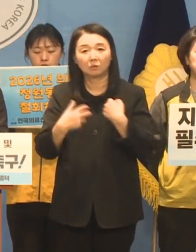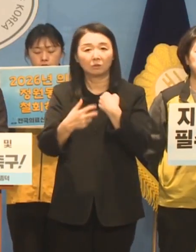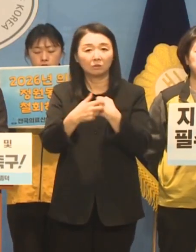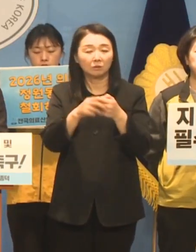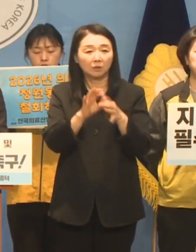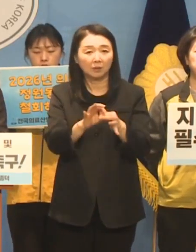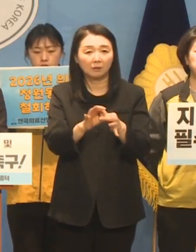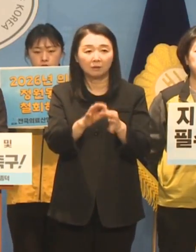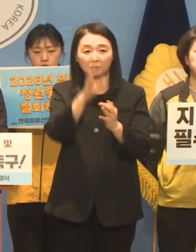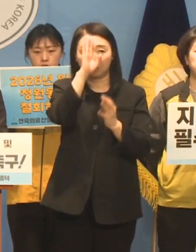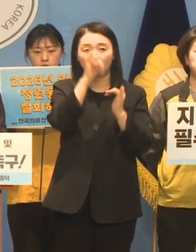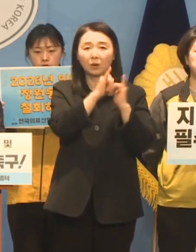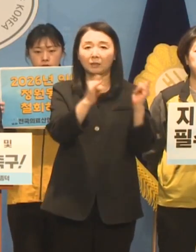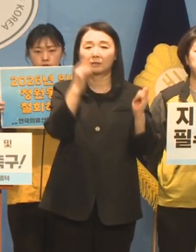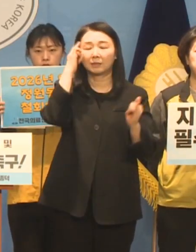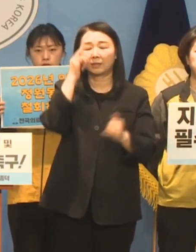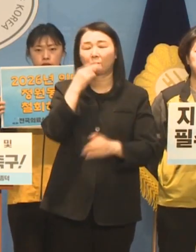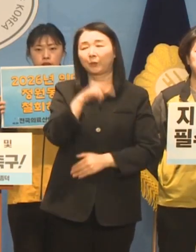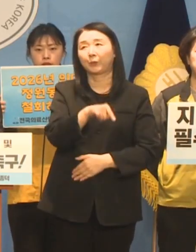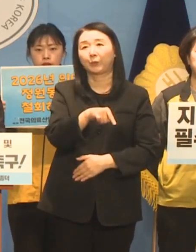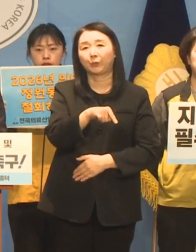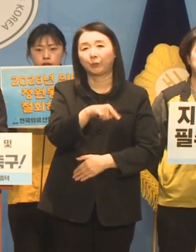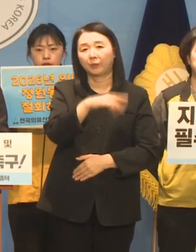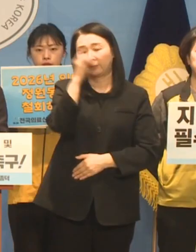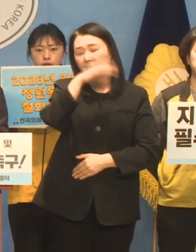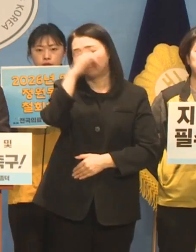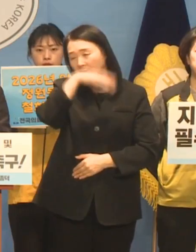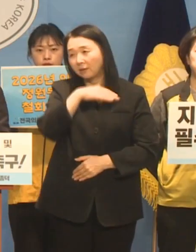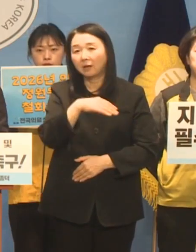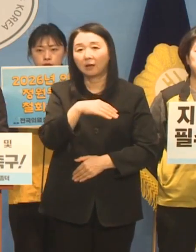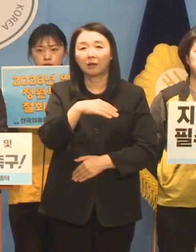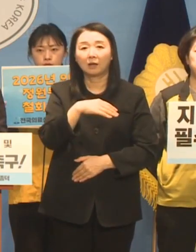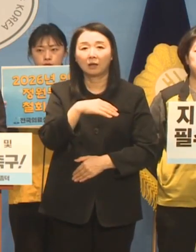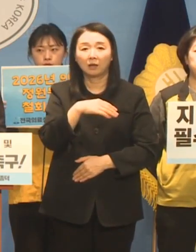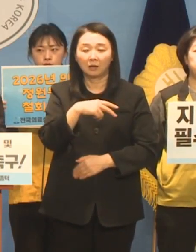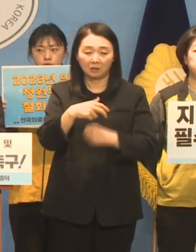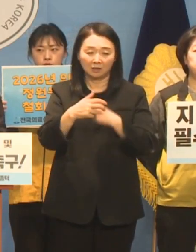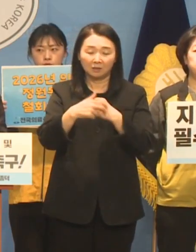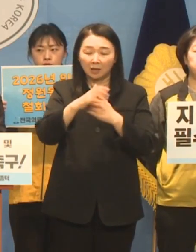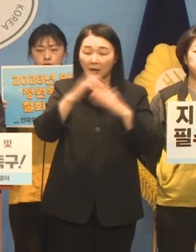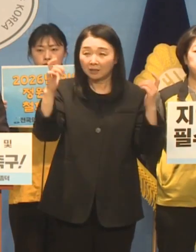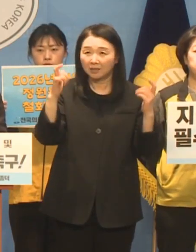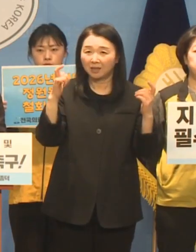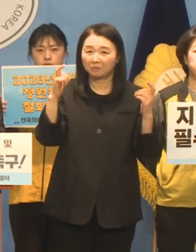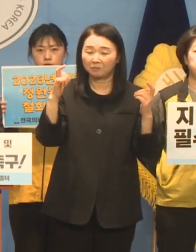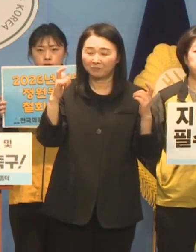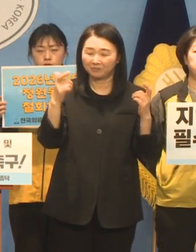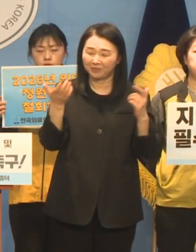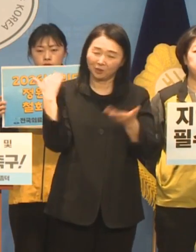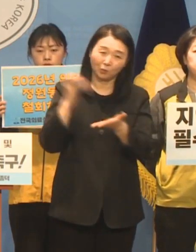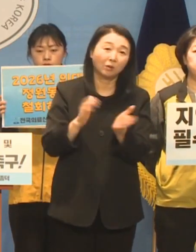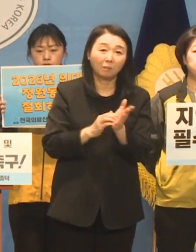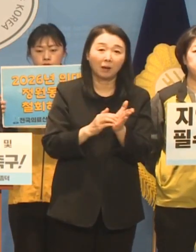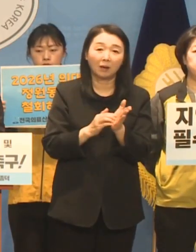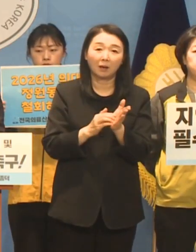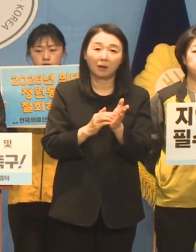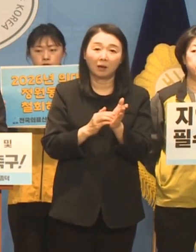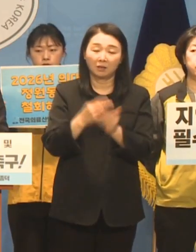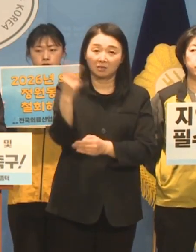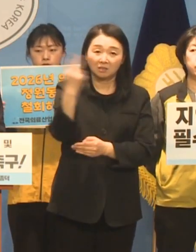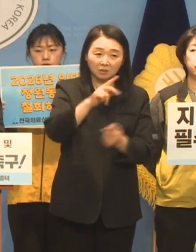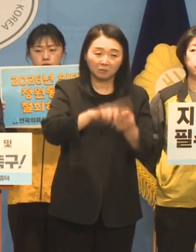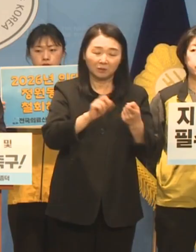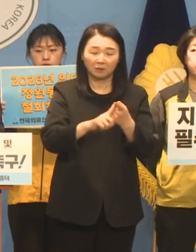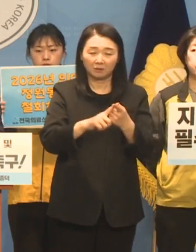의료계가 환자는 안중에도 없고 의대 정원 백지화를 요구하면서 그리고 의대 정원 2,000명을 요구하면서 한 채